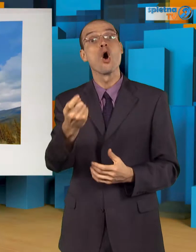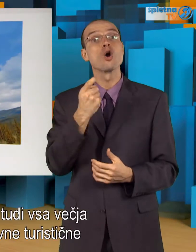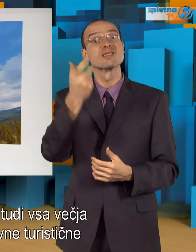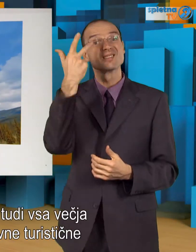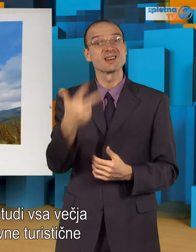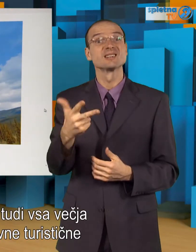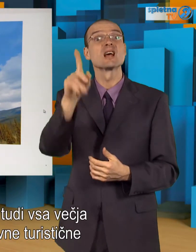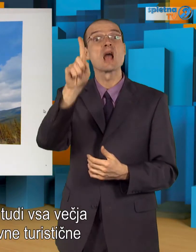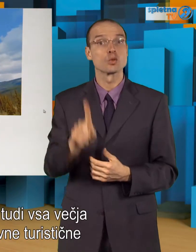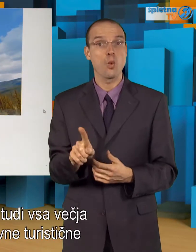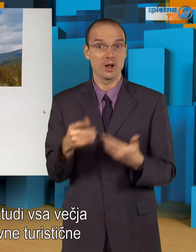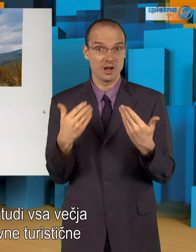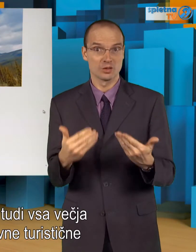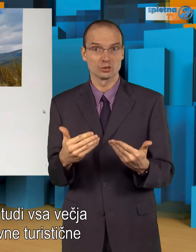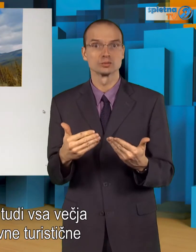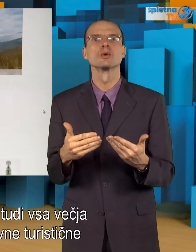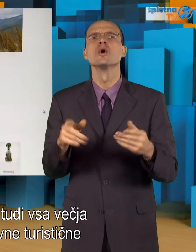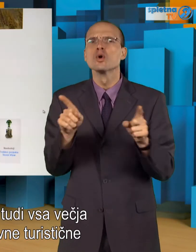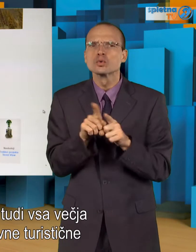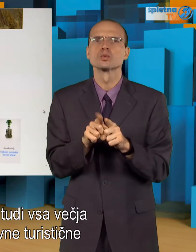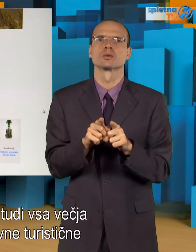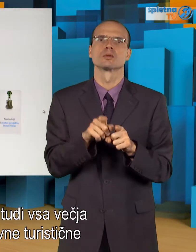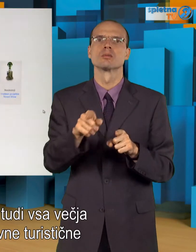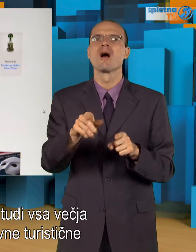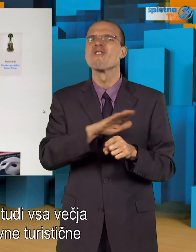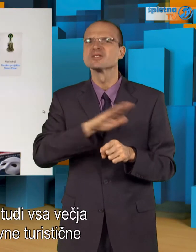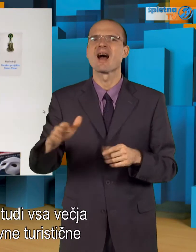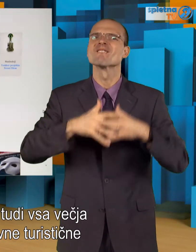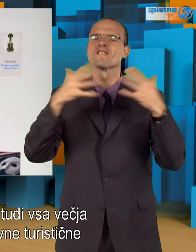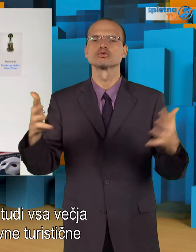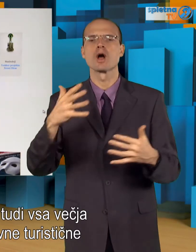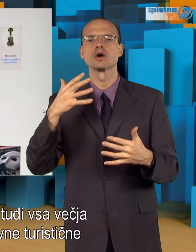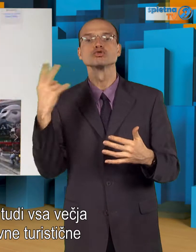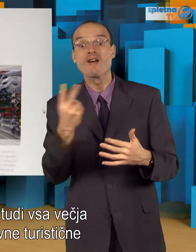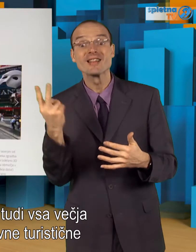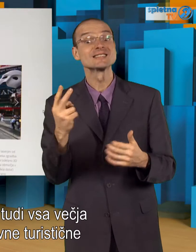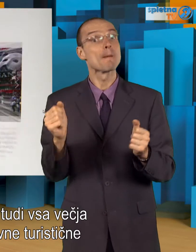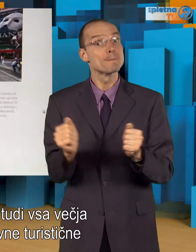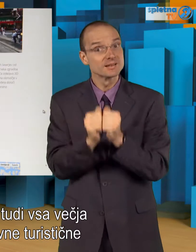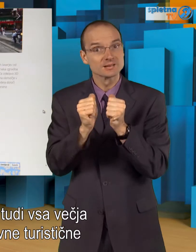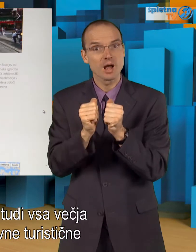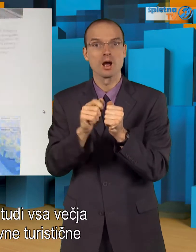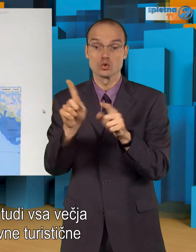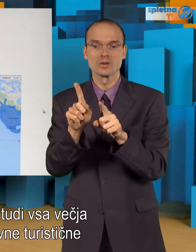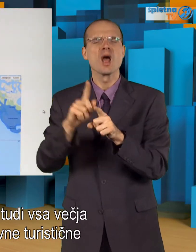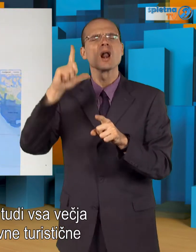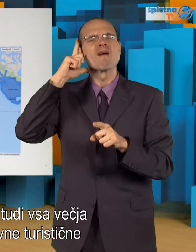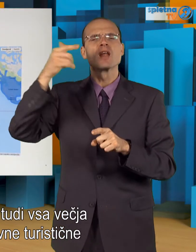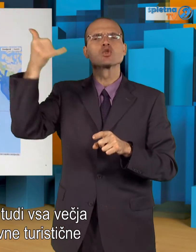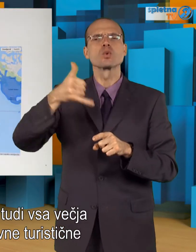Od 30. januarja letos so tudi vsa večja slovenska mesta in glavne turistične znamenitosti na voljo